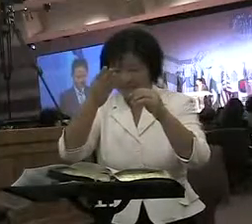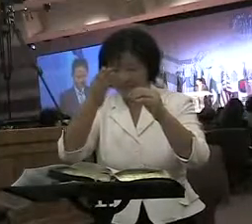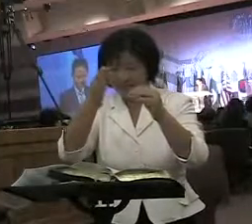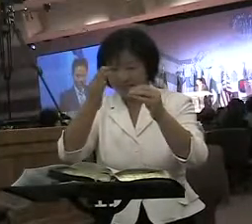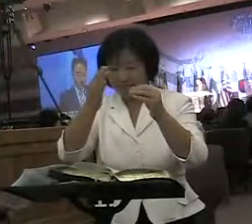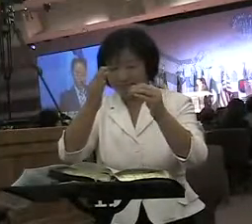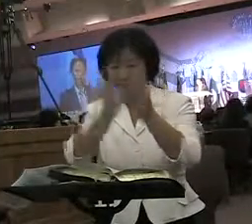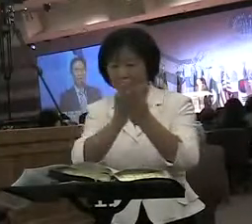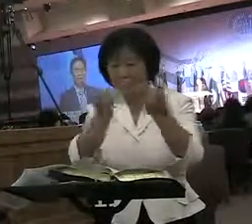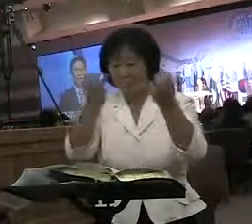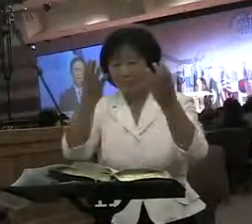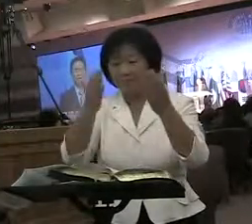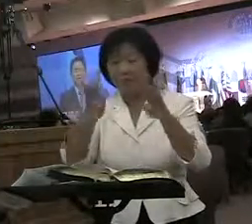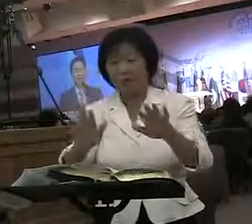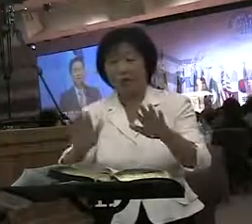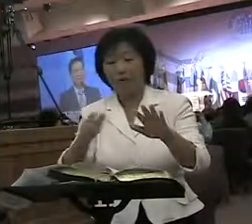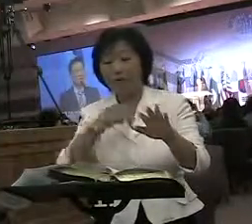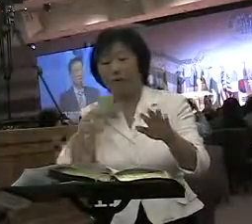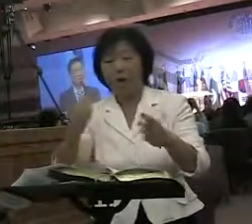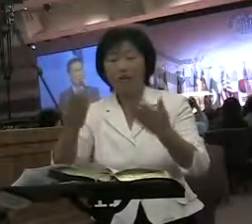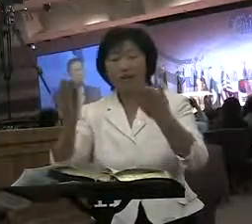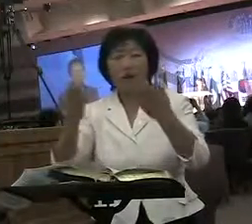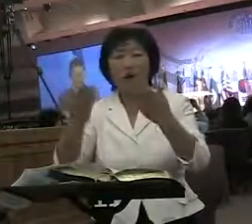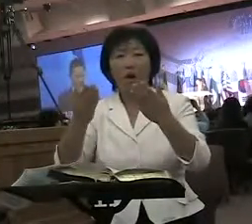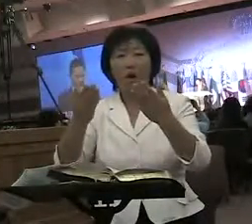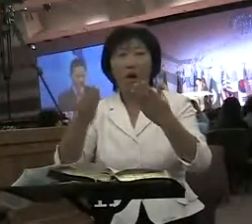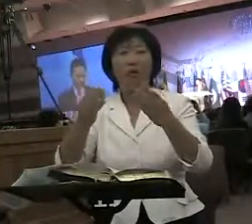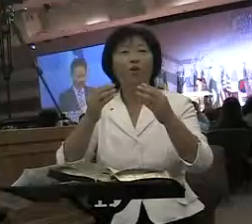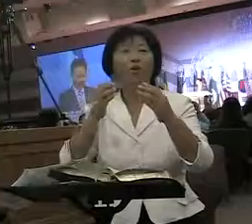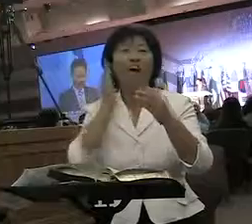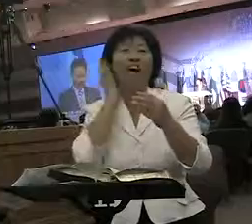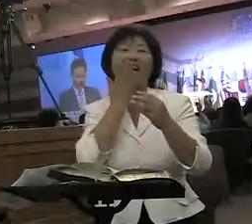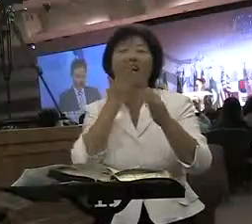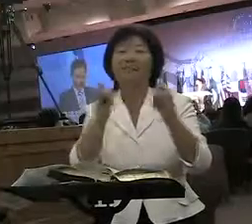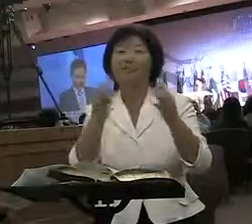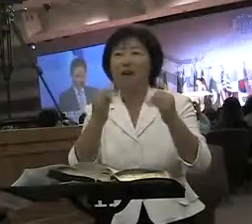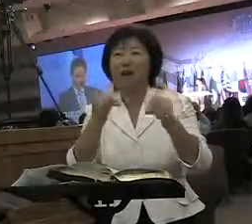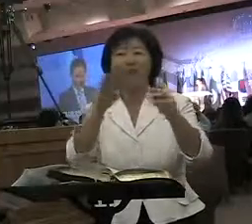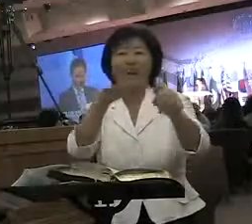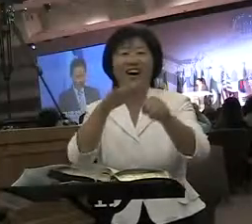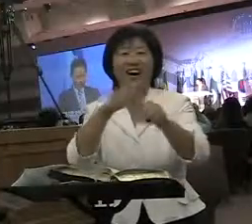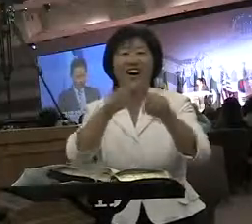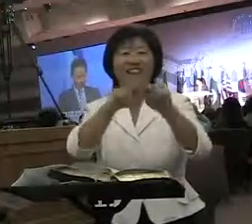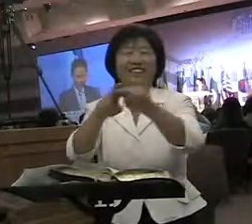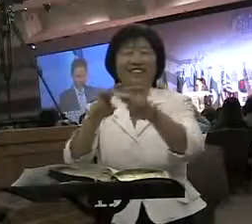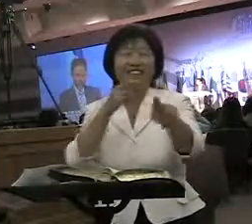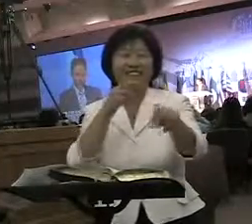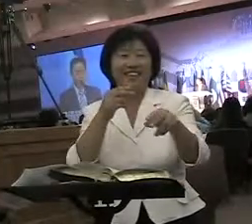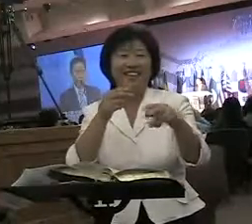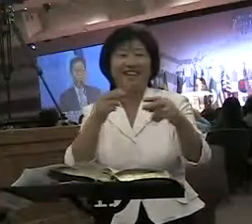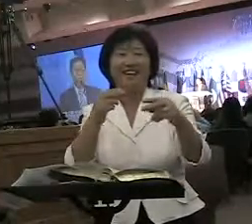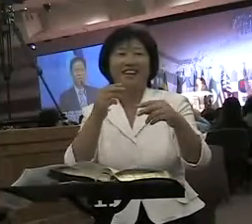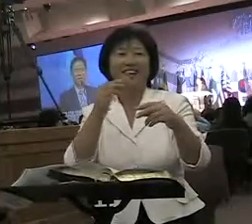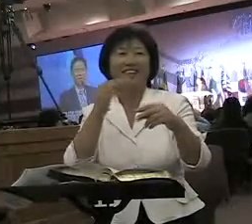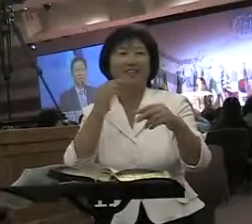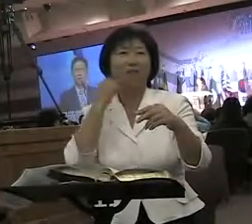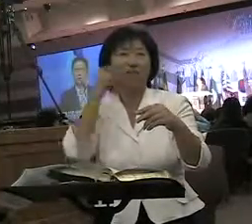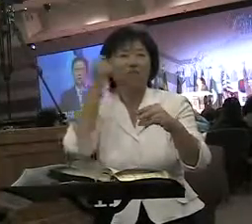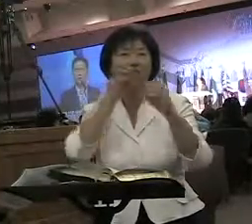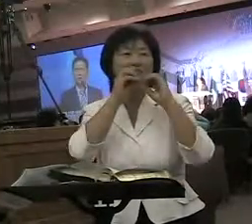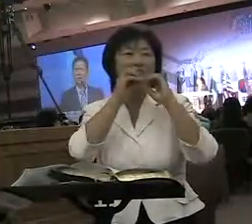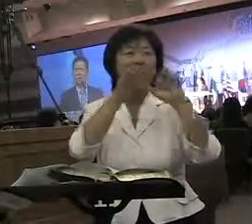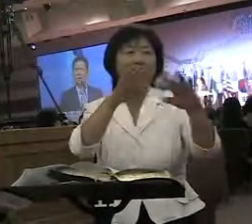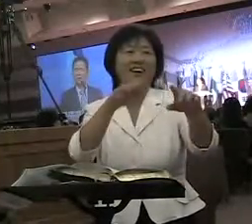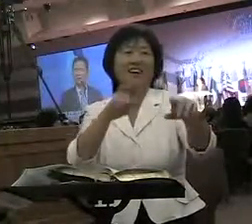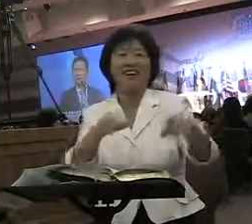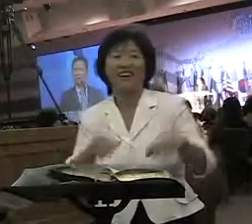오늘까지 진행됩니다. 오늘은 헌신의 광장 말씀을 통해서 또 바깥에서는 나눔의 광장으로 나아가고 있습니다. 오신